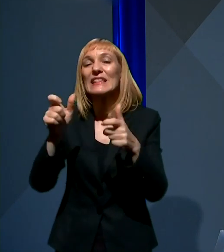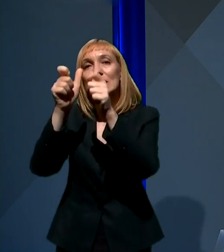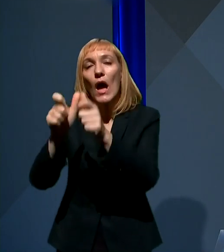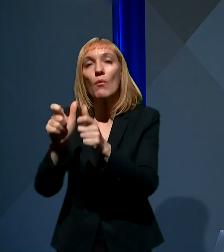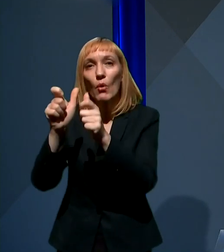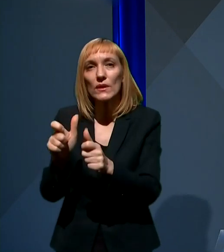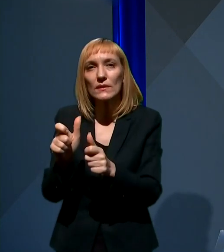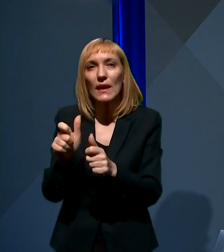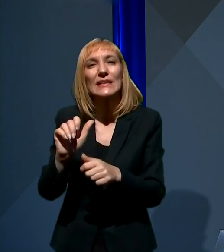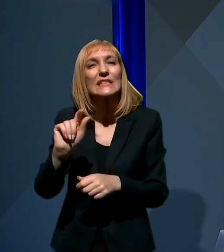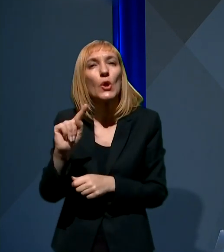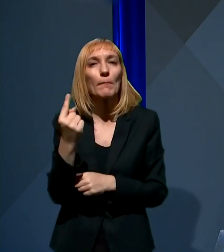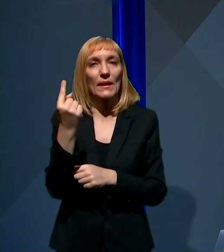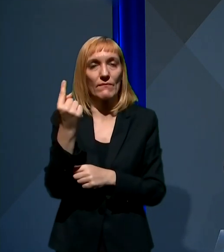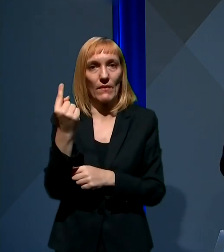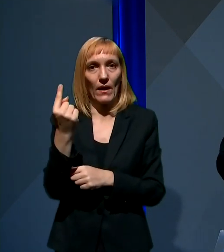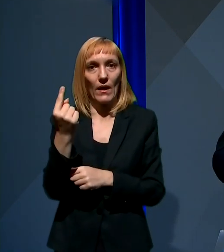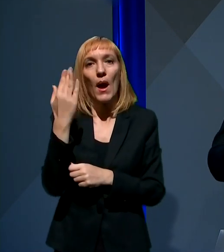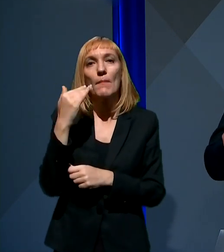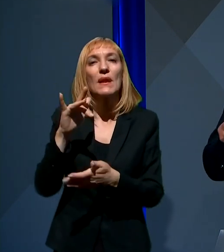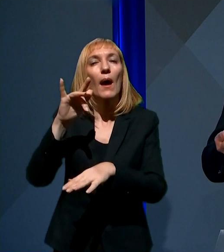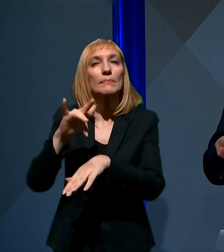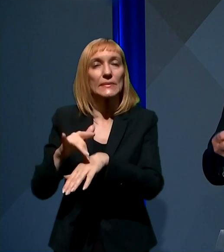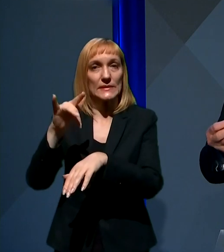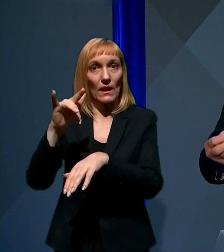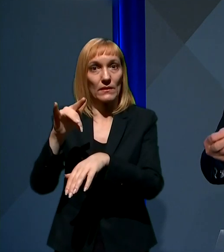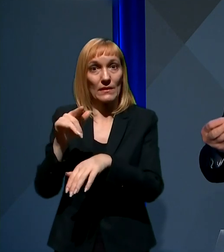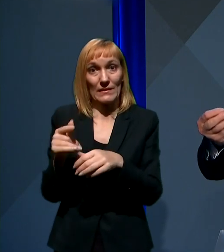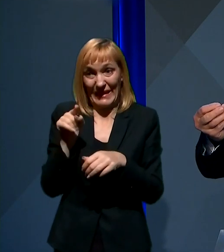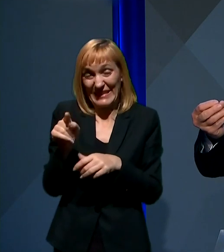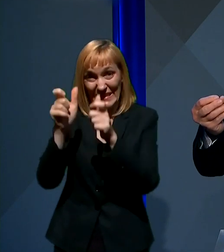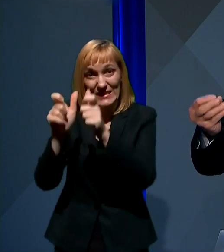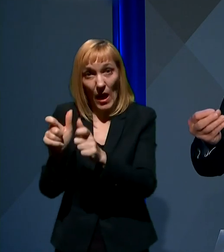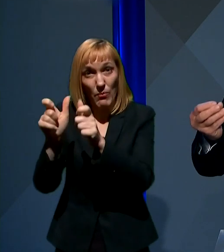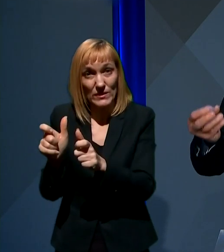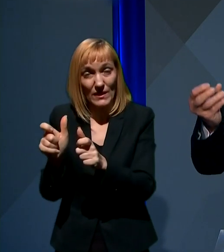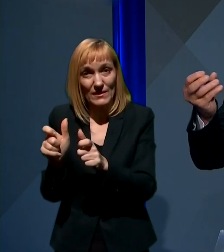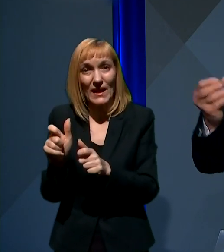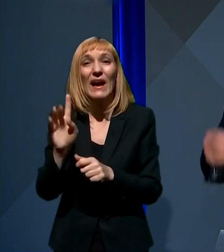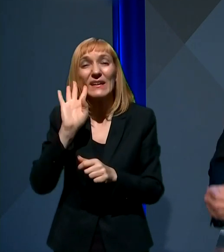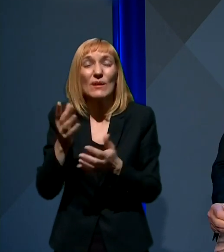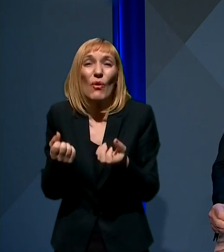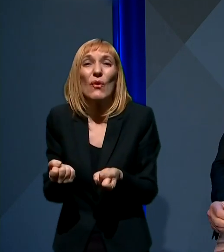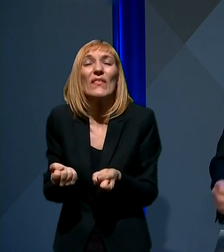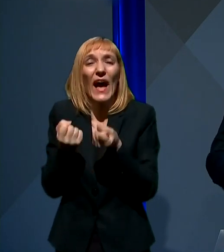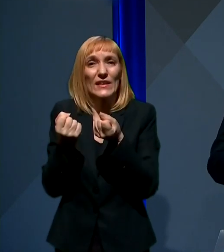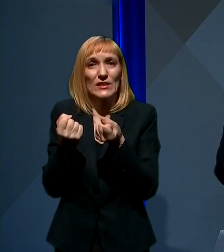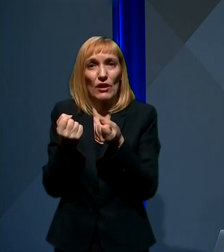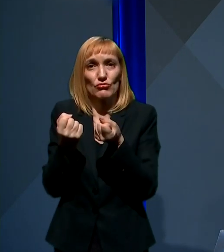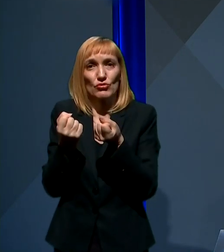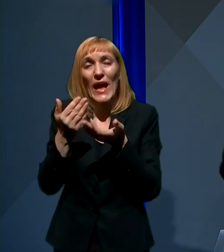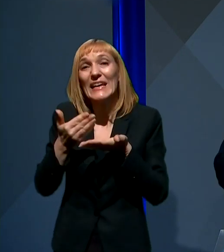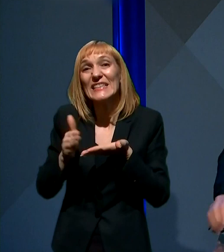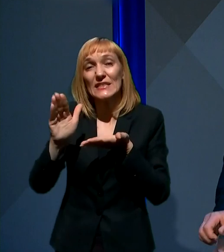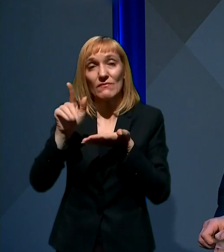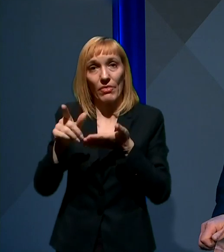so najprej bila prizadeta in za katera ocenjujemo, da bodo najtežje izšla iz te krize. Znotraj